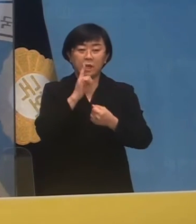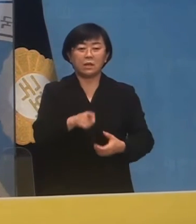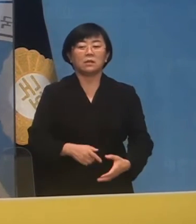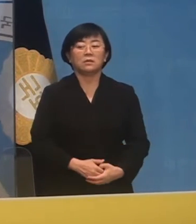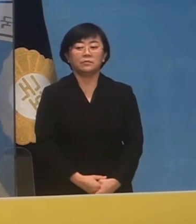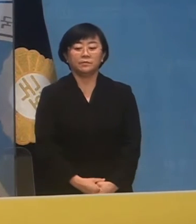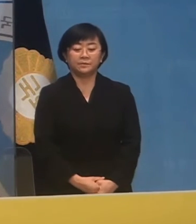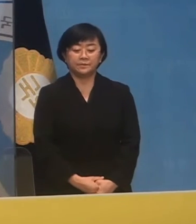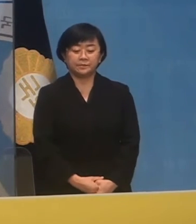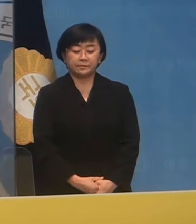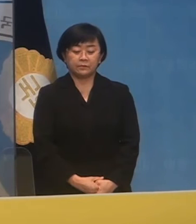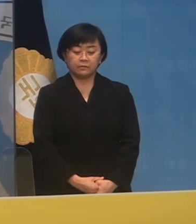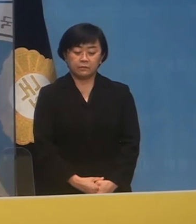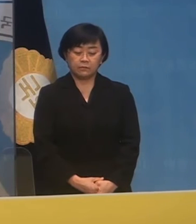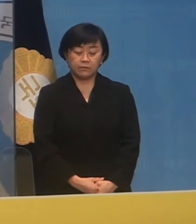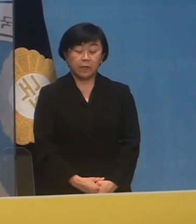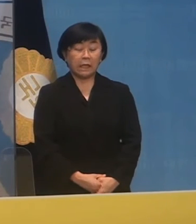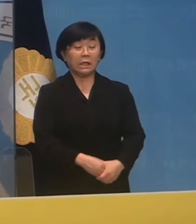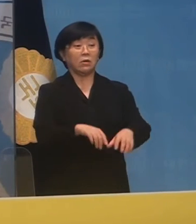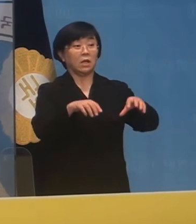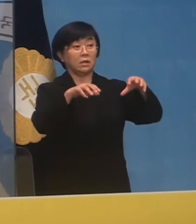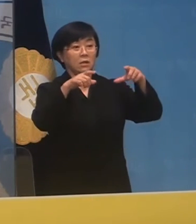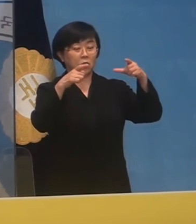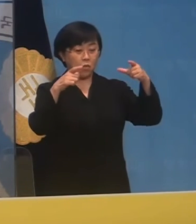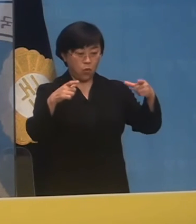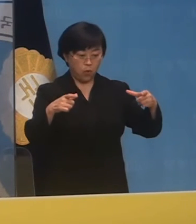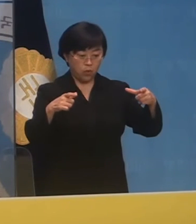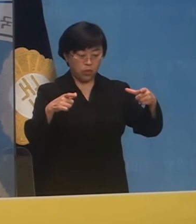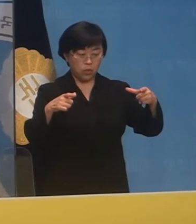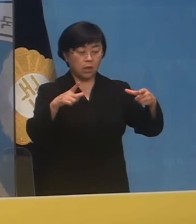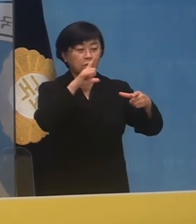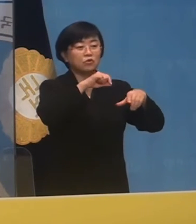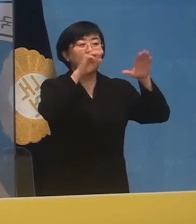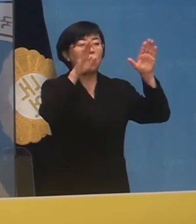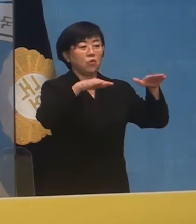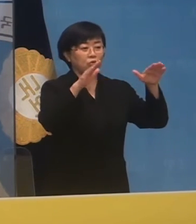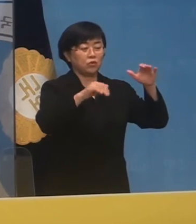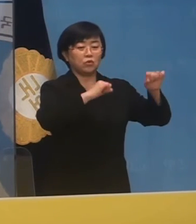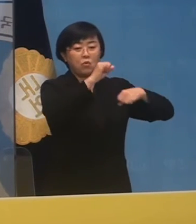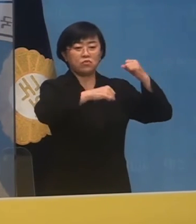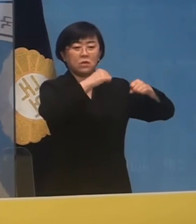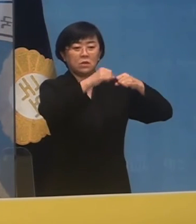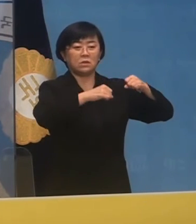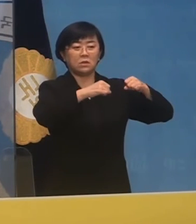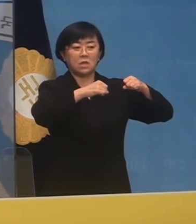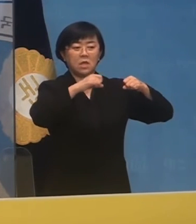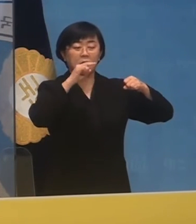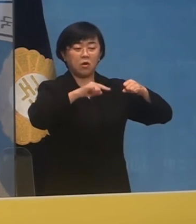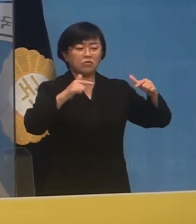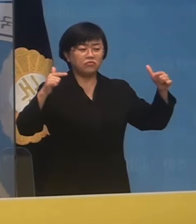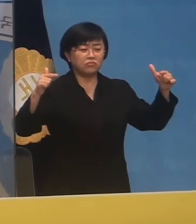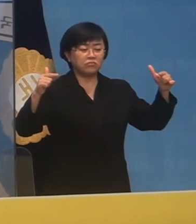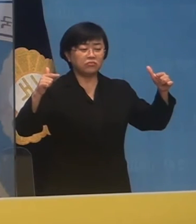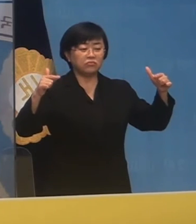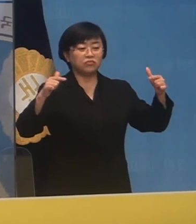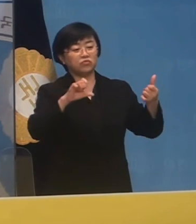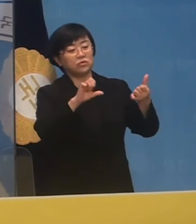있습니다. 이러한 입지 조건은 조류 및 야생동물 충돌 위험 감소에 관한